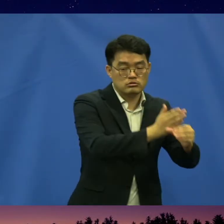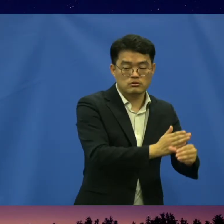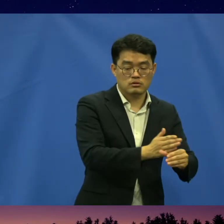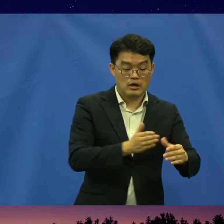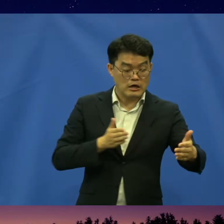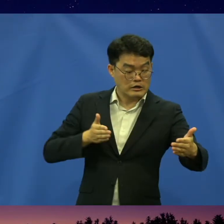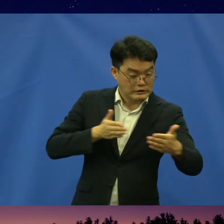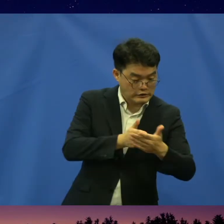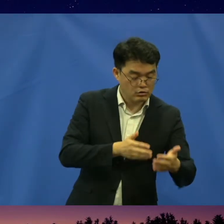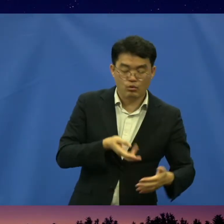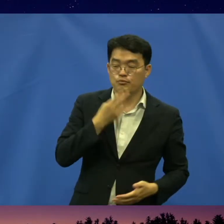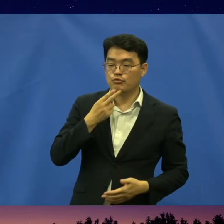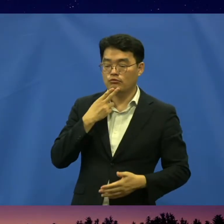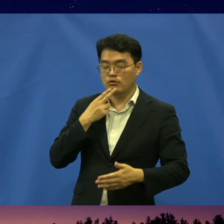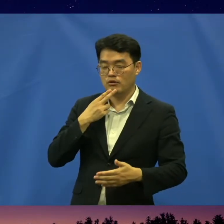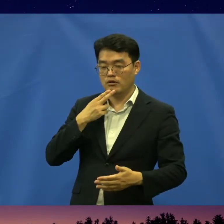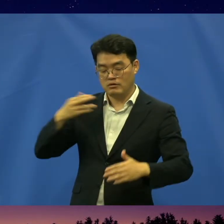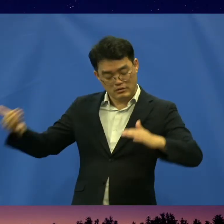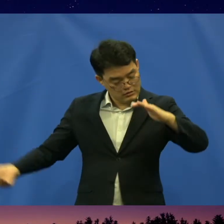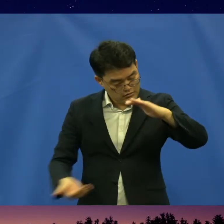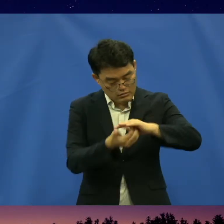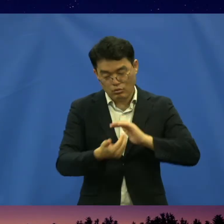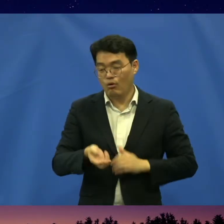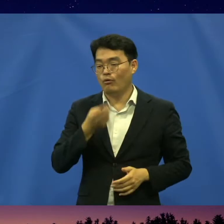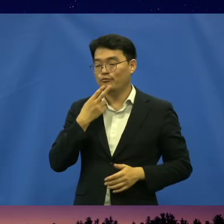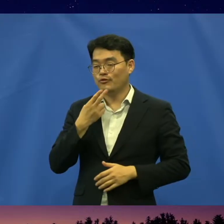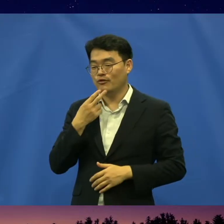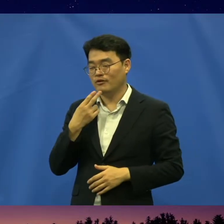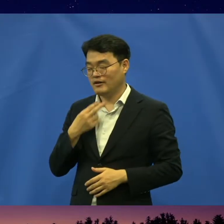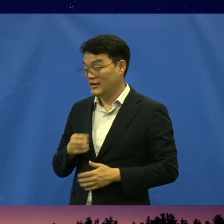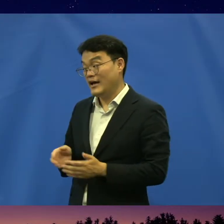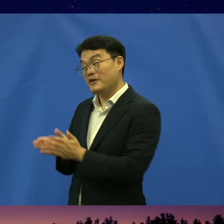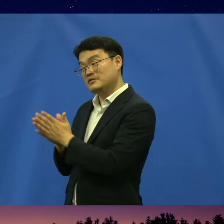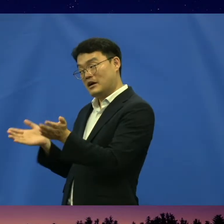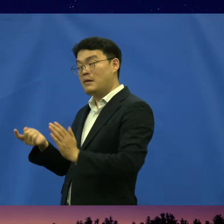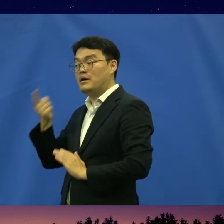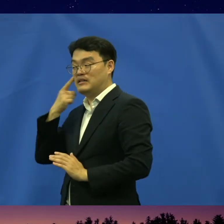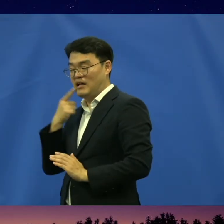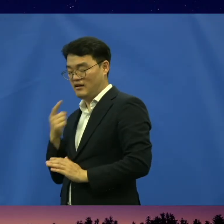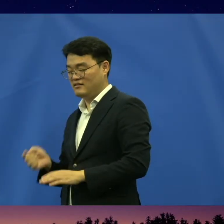역사는 끝을 낸 사람의 이름을 기억해요.